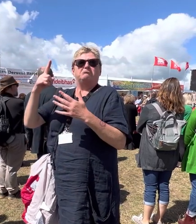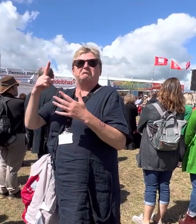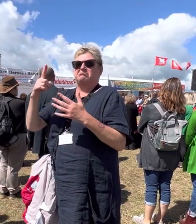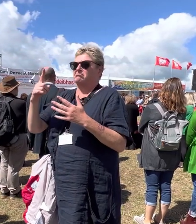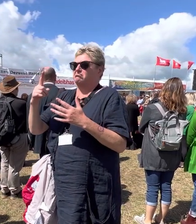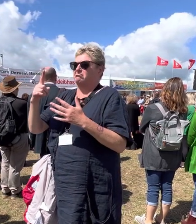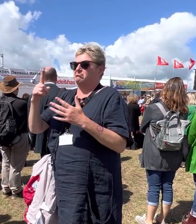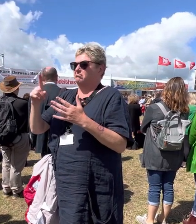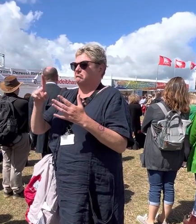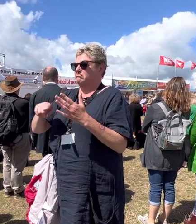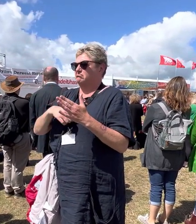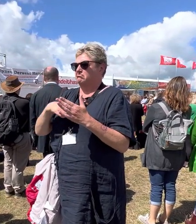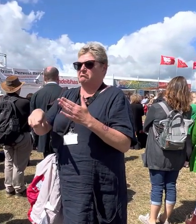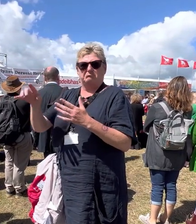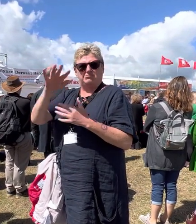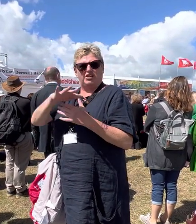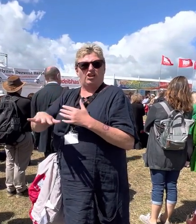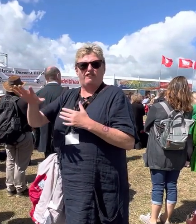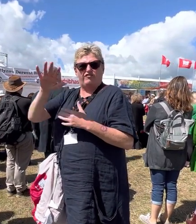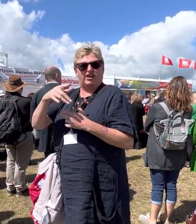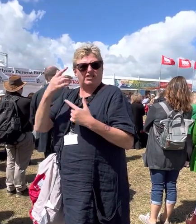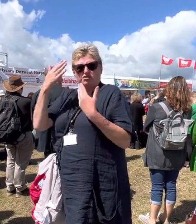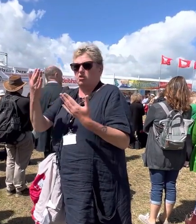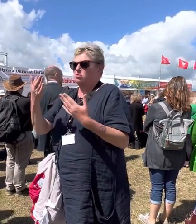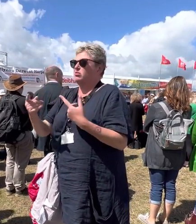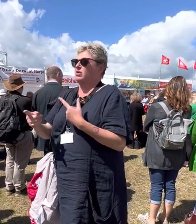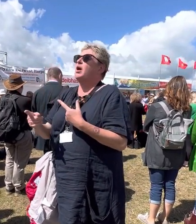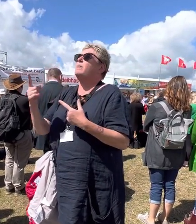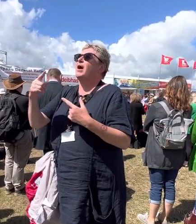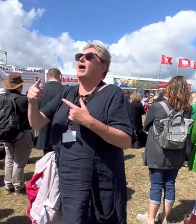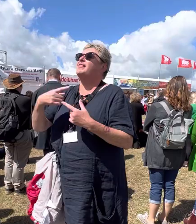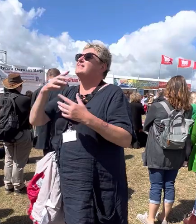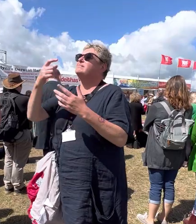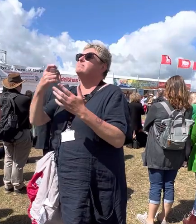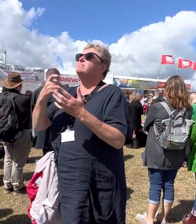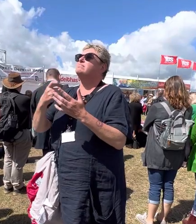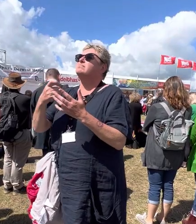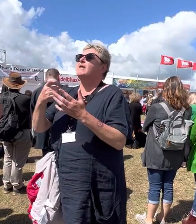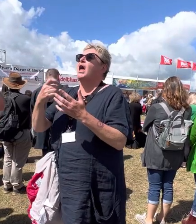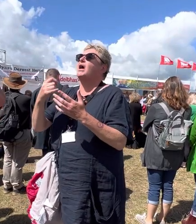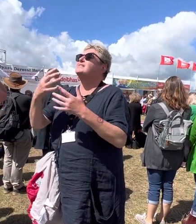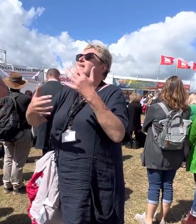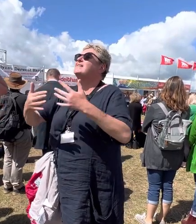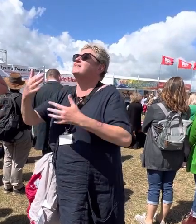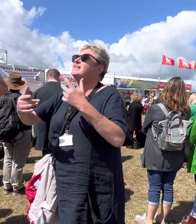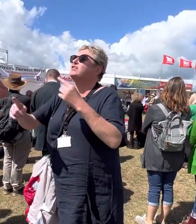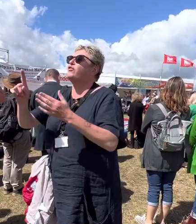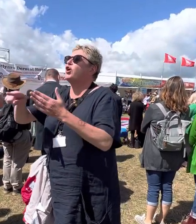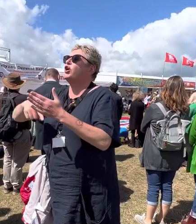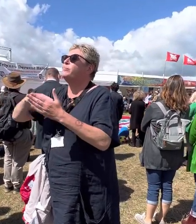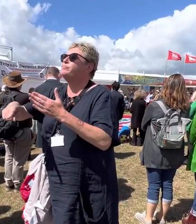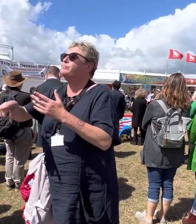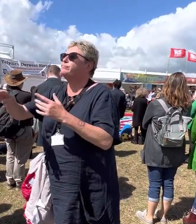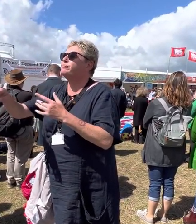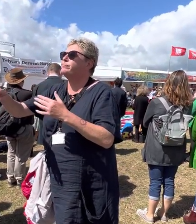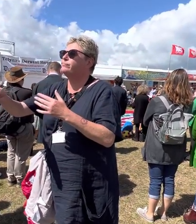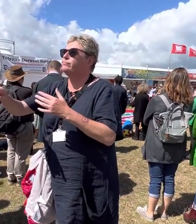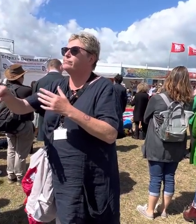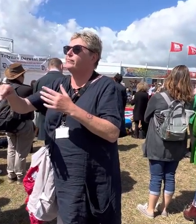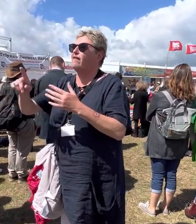a dweud gwir yn oeri fy ngwaed i faint o gymunedau Cymraeg fydd ar ôl. Dy Sul cynta'r Eisteddfod mi ges i'r